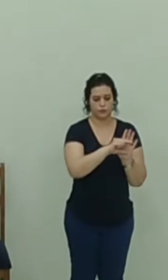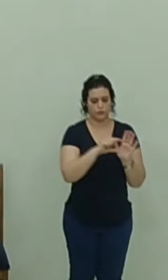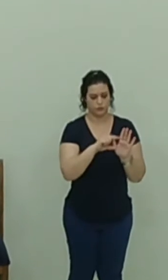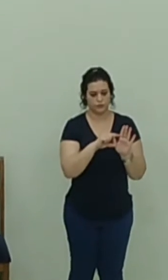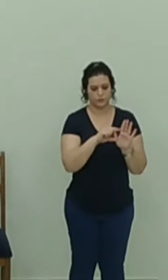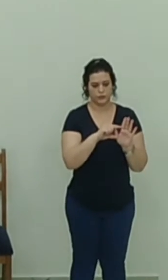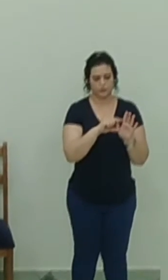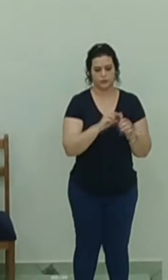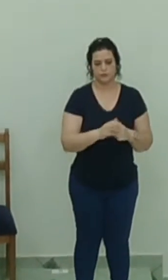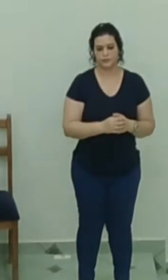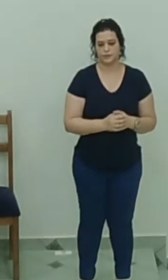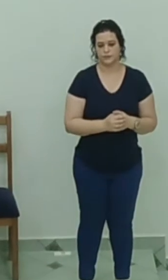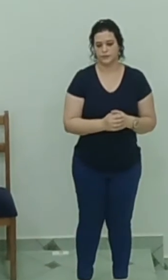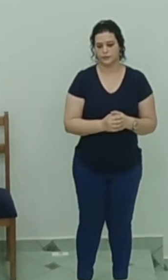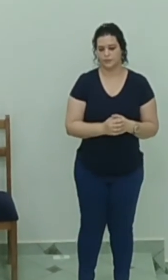versículos